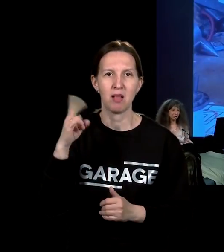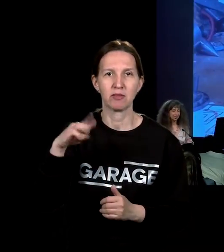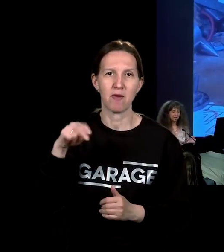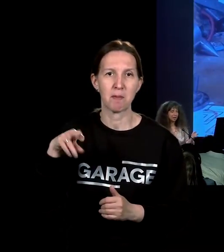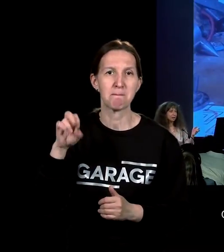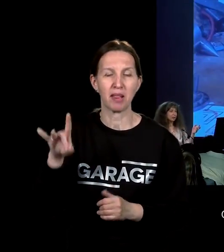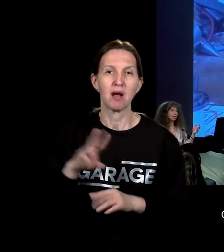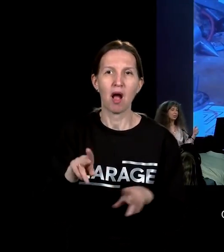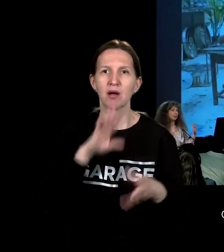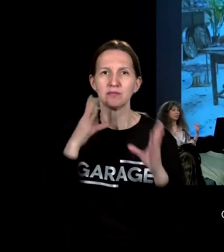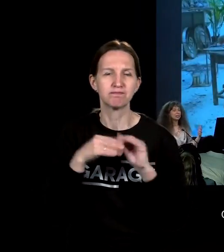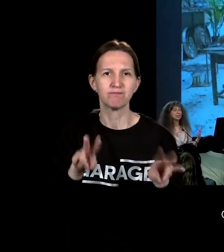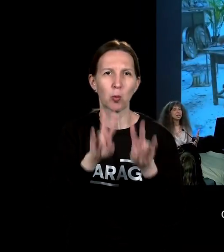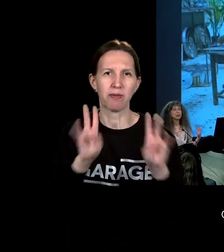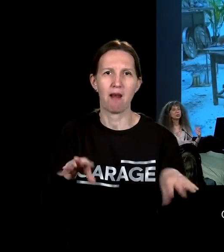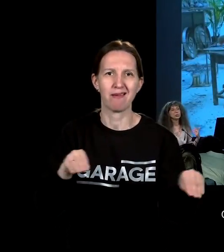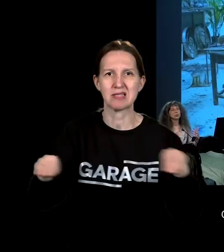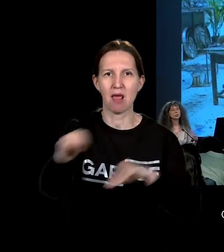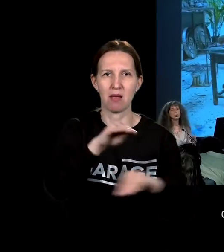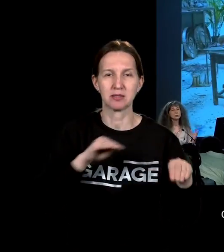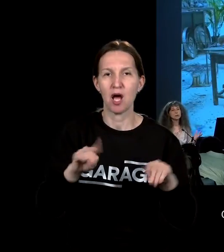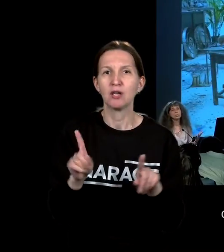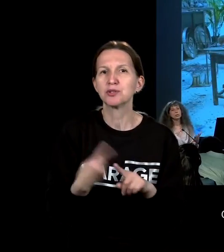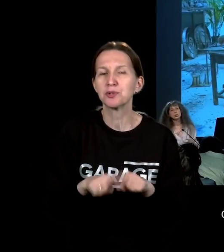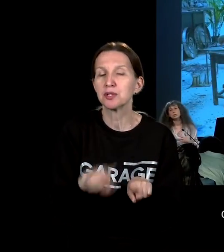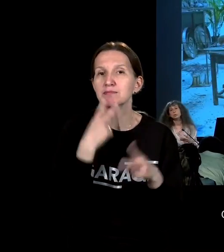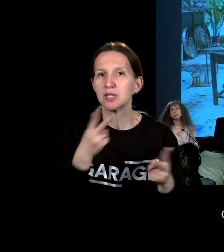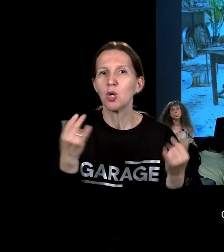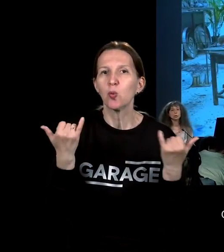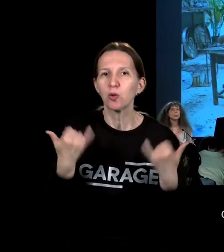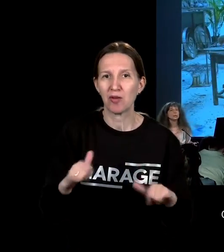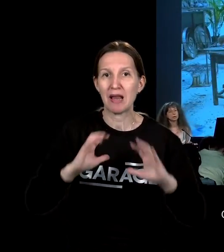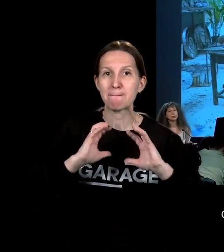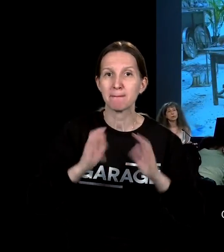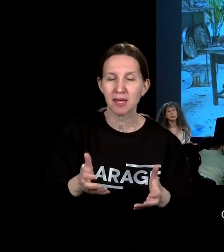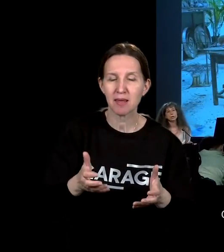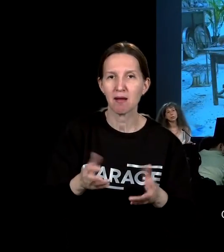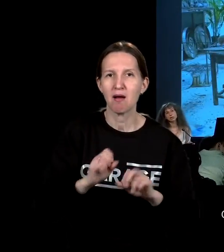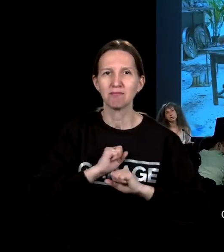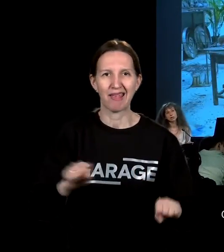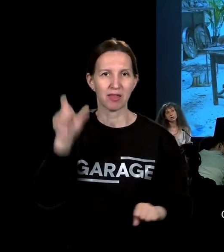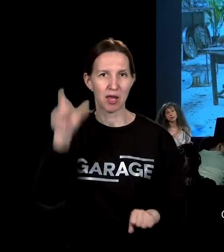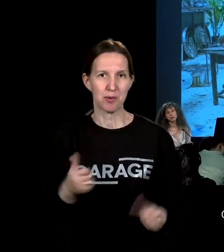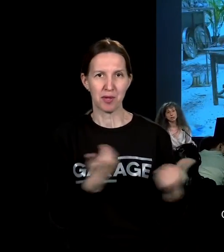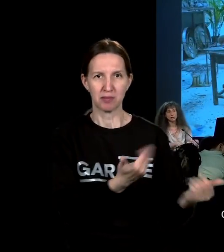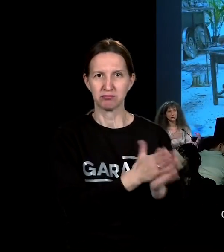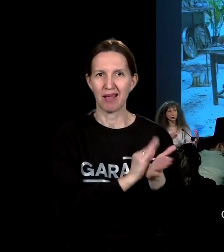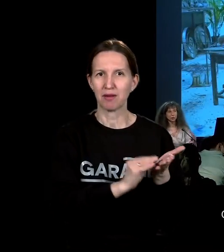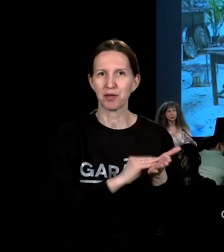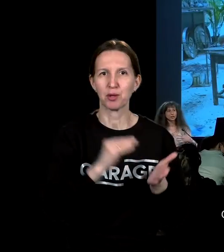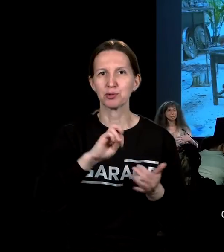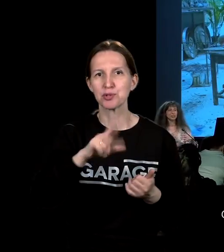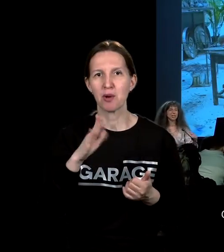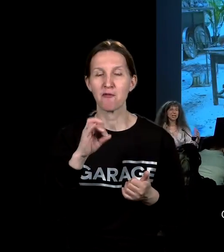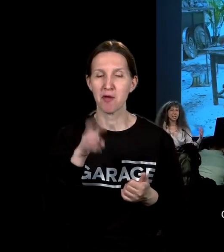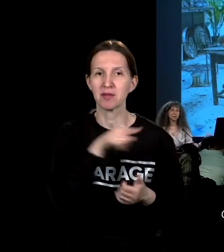тотальной инсталляции. И эта тотальная инсталляция, что это такое? Это удивительный мир такого как бы жюльверновского героя, где есть